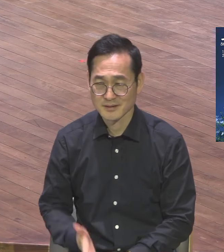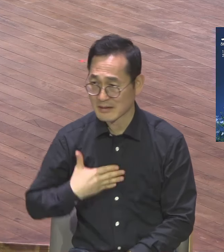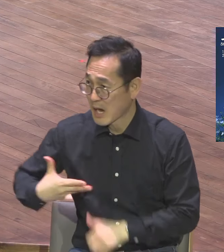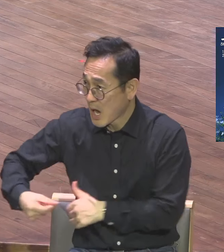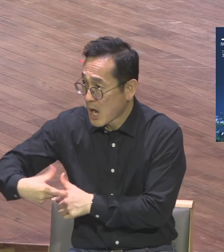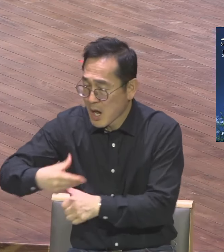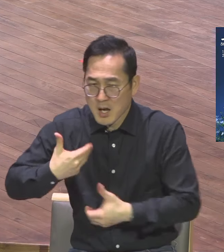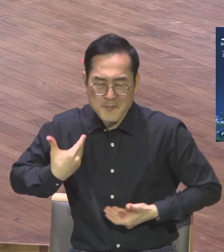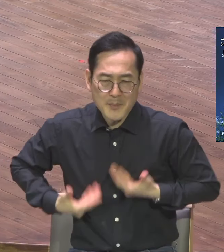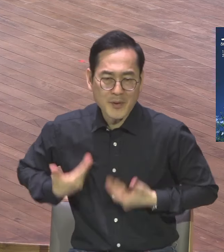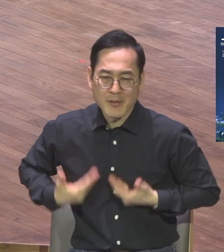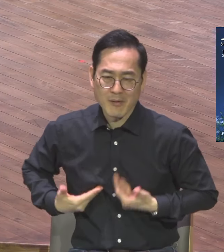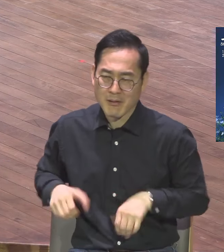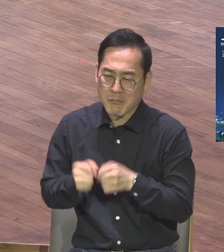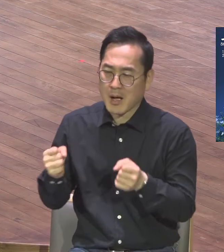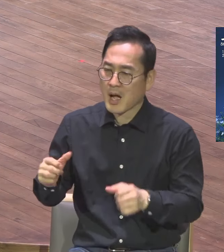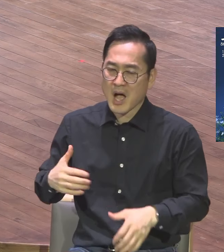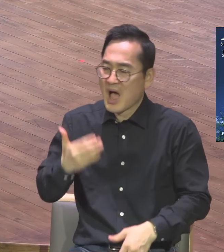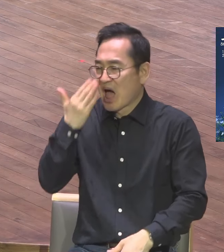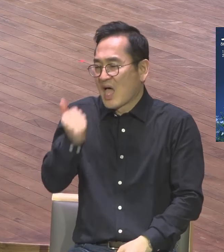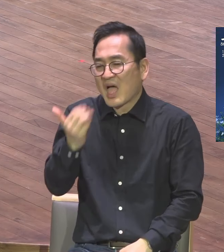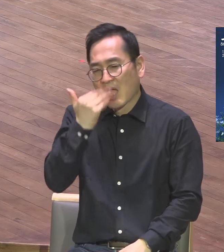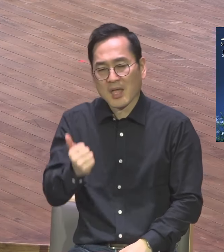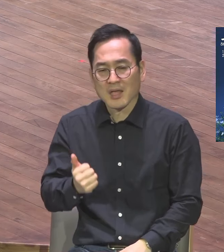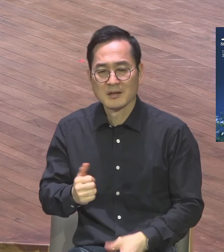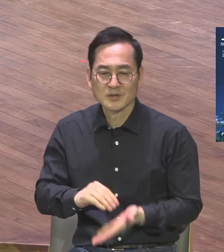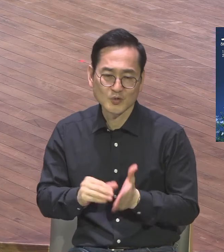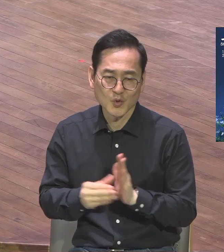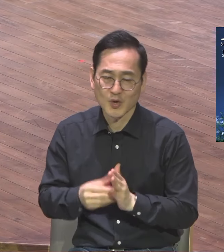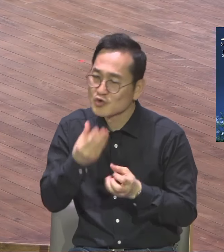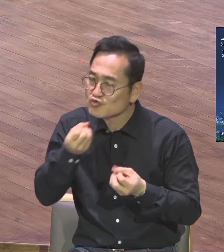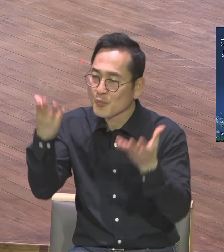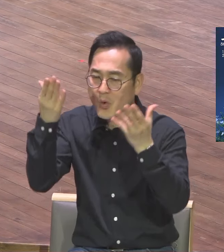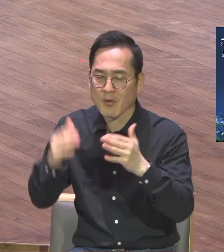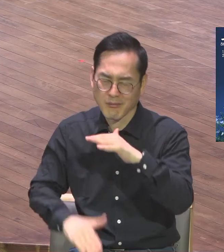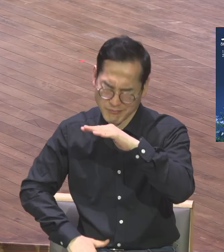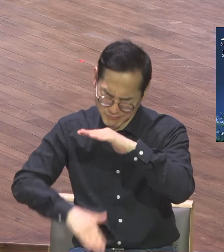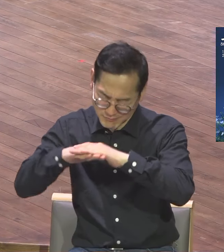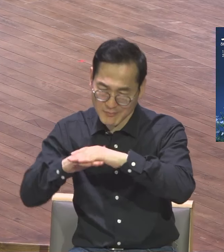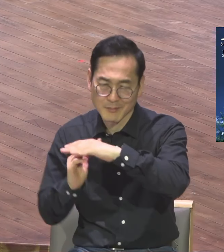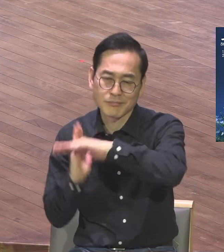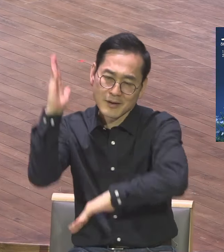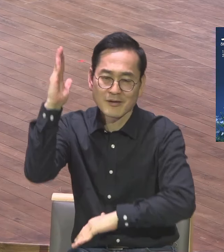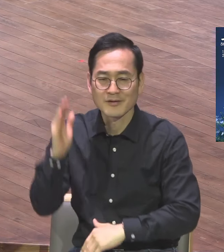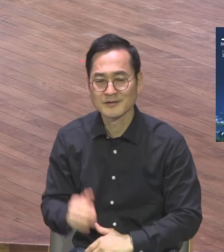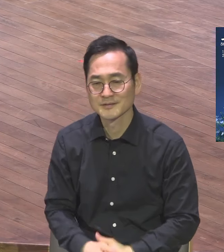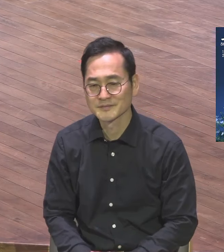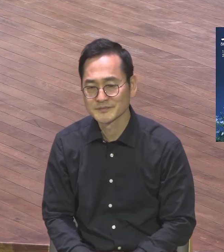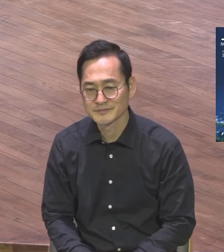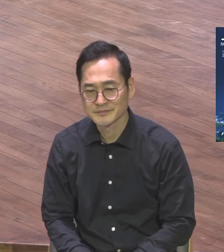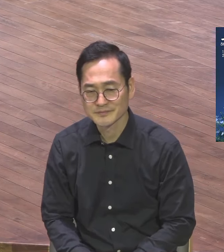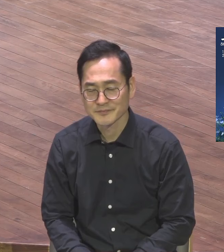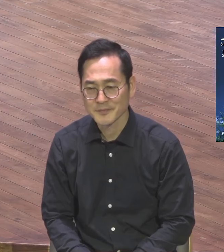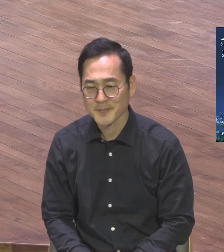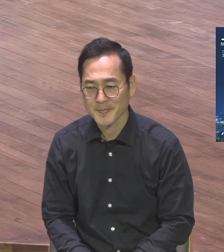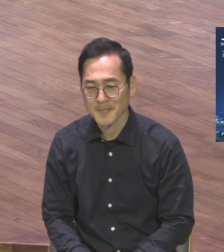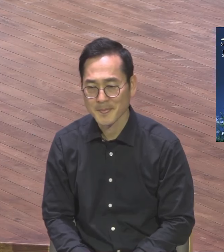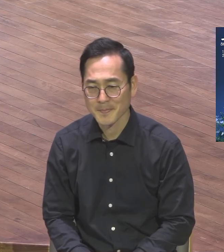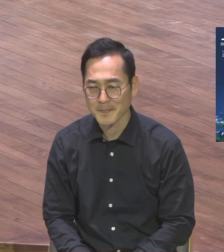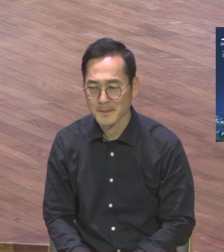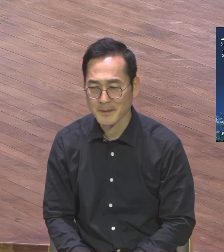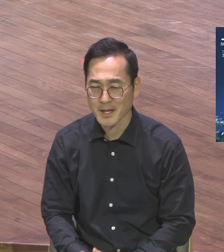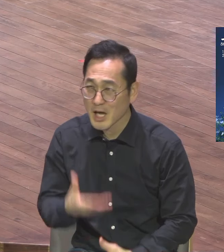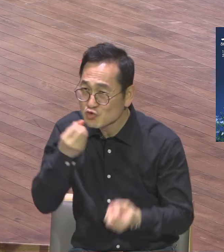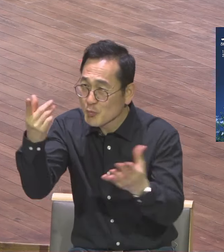하나님이 말이요. 축복하면 넘치도록 해, 넘치도록. 아멘. 짜짜하게 깔짝깔짝 뭐 죽을